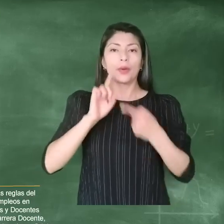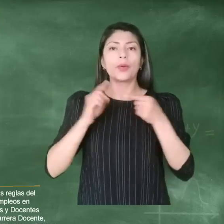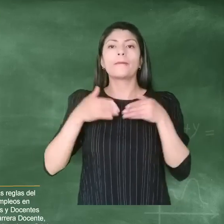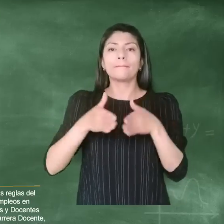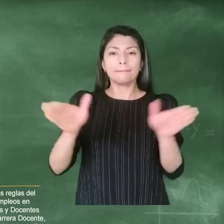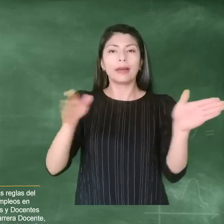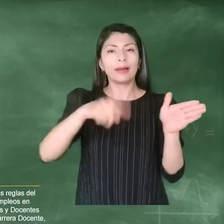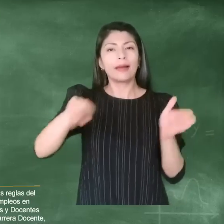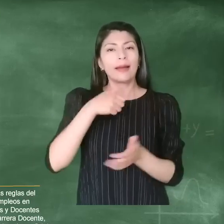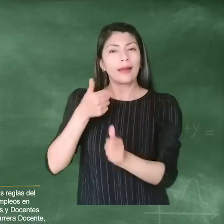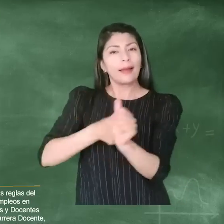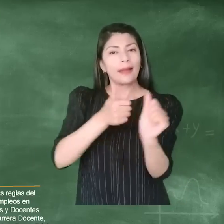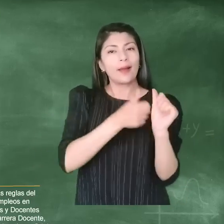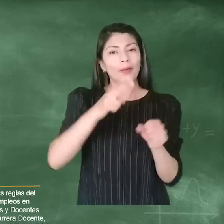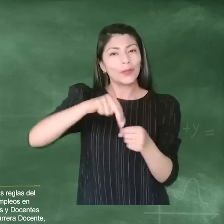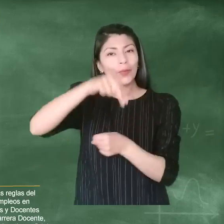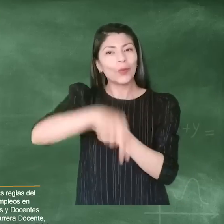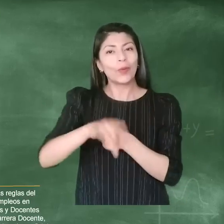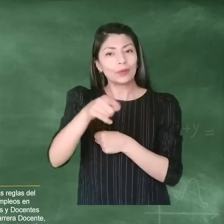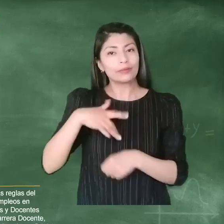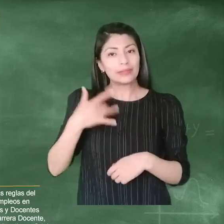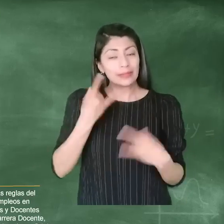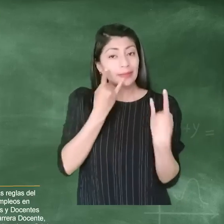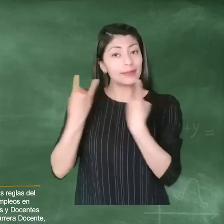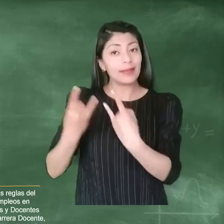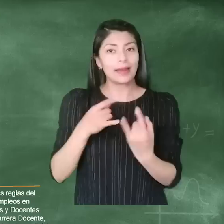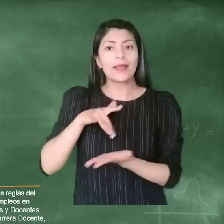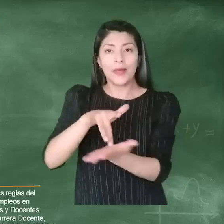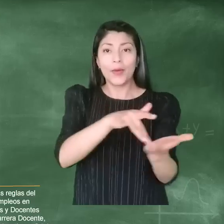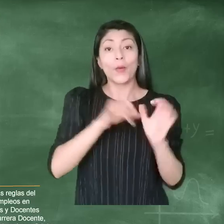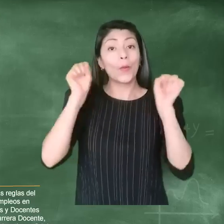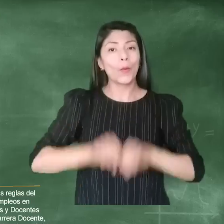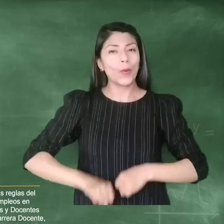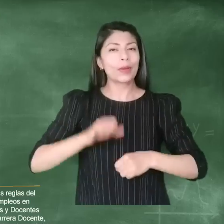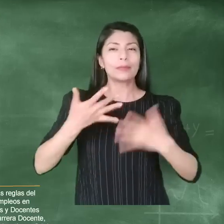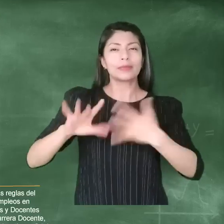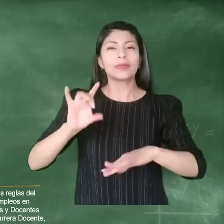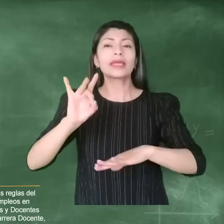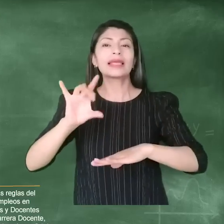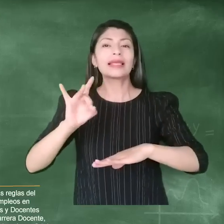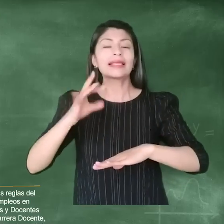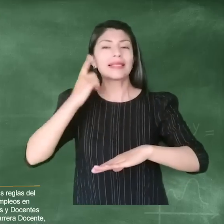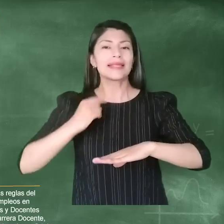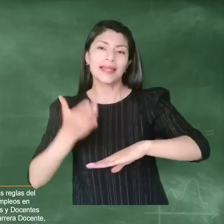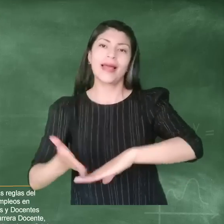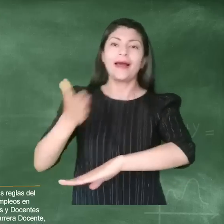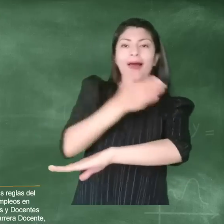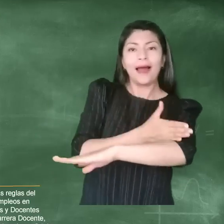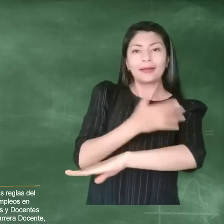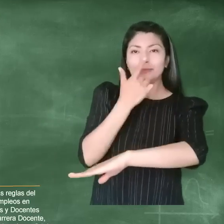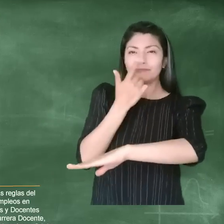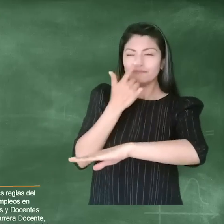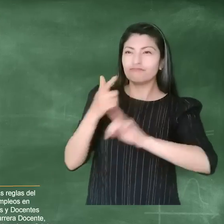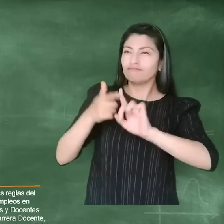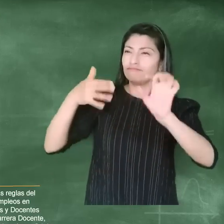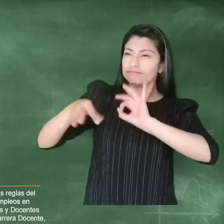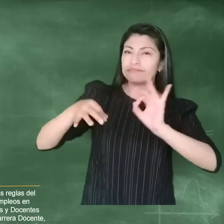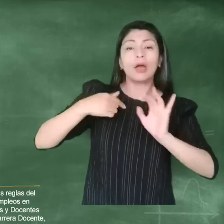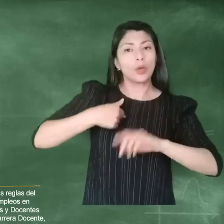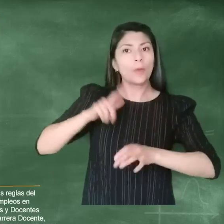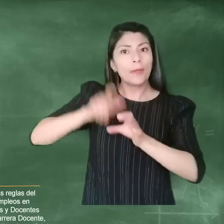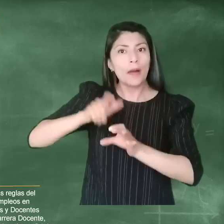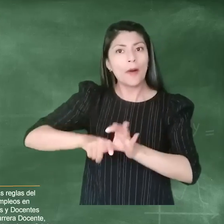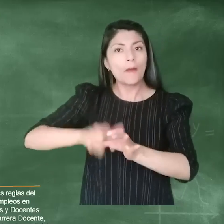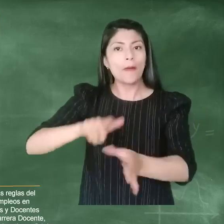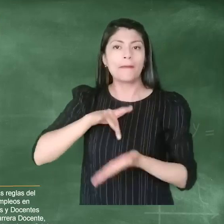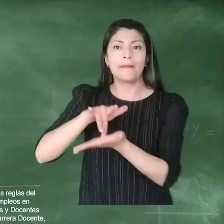su apertura para que pueda ser consultada por los ciudadanos interesados se iniciará por lo menos con 15 días calendario de